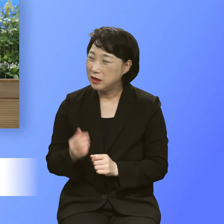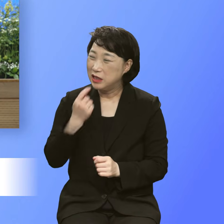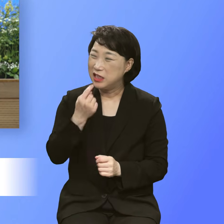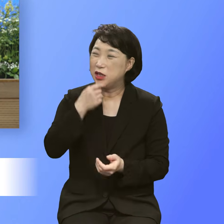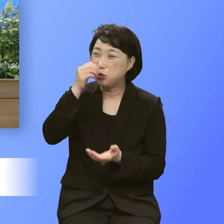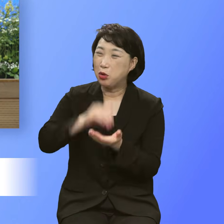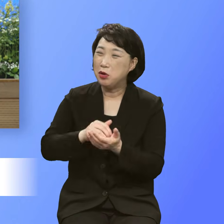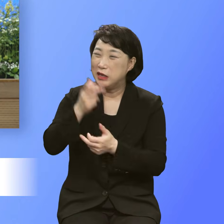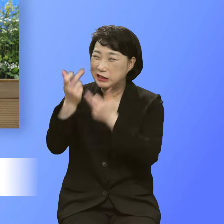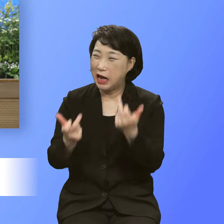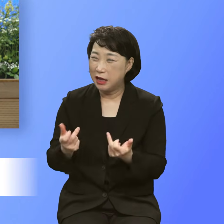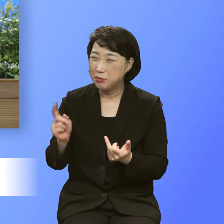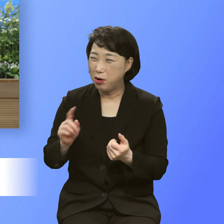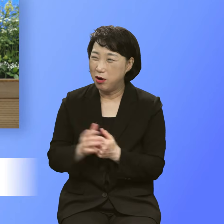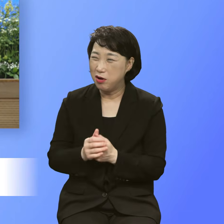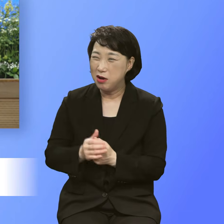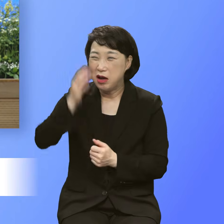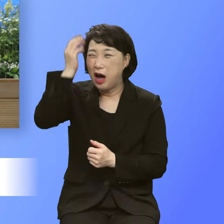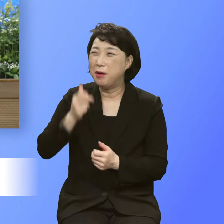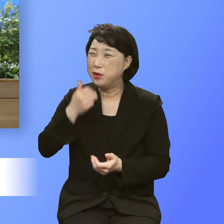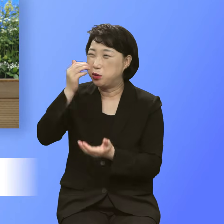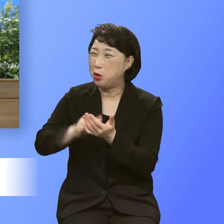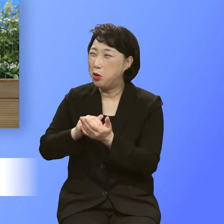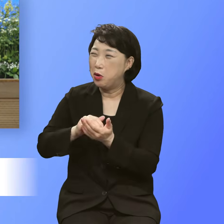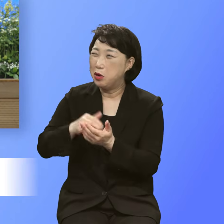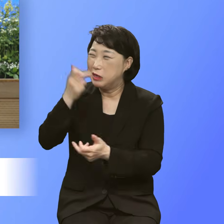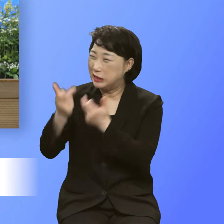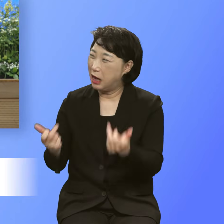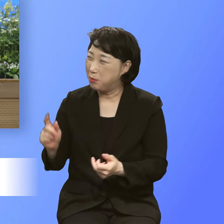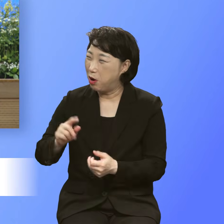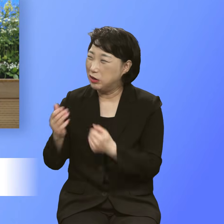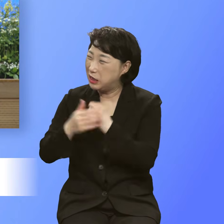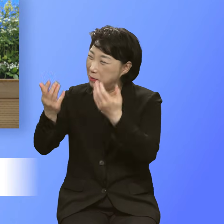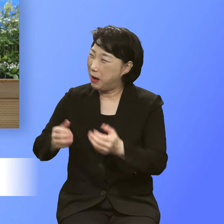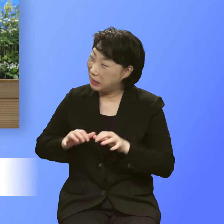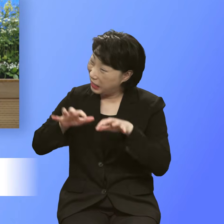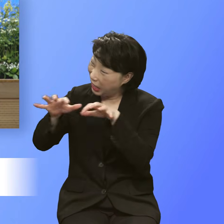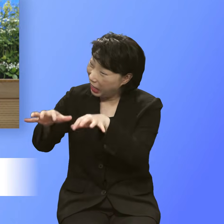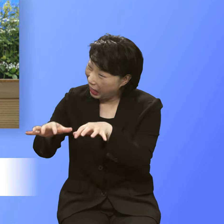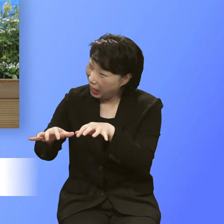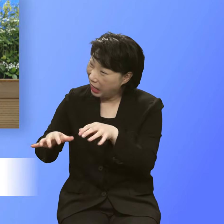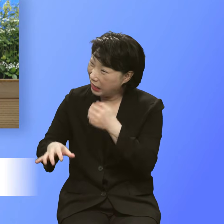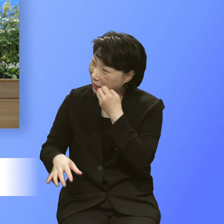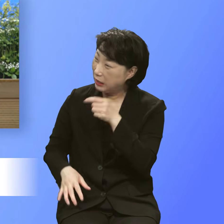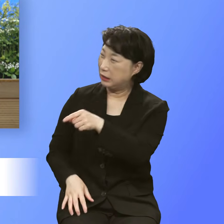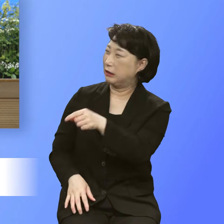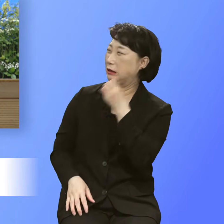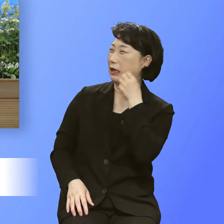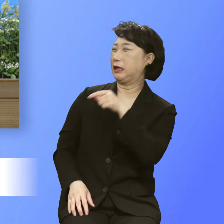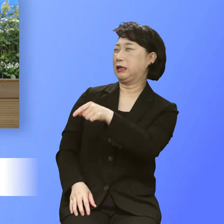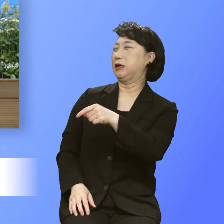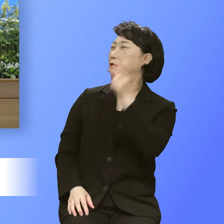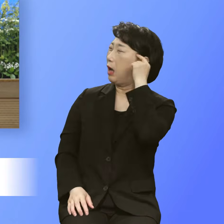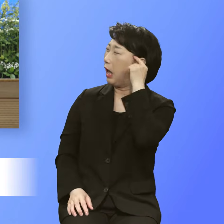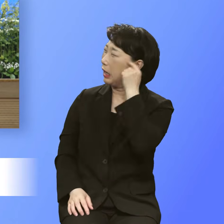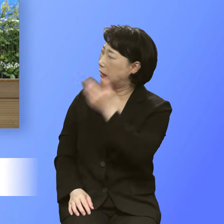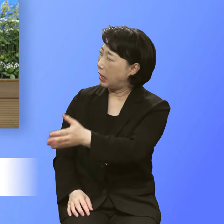신도산인가 검은동산인가 거기 가서 너네 봐 무도로 간다면서 너 이상하다. 왜 그런 데